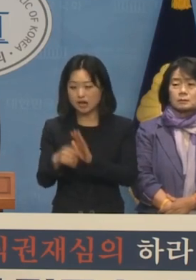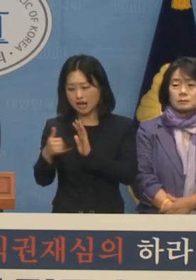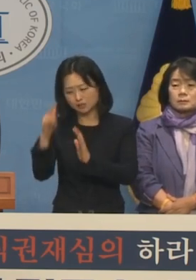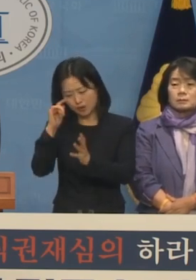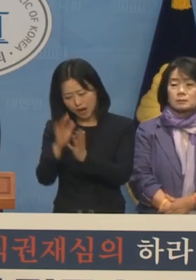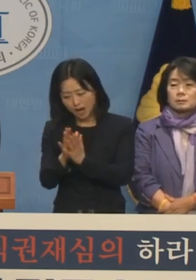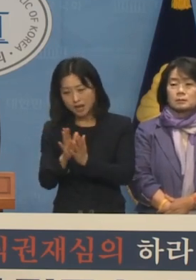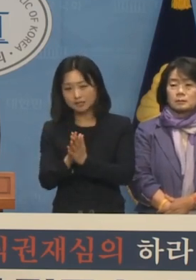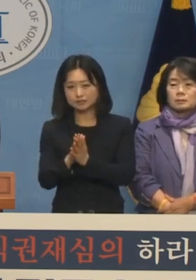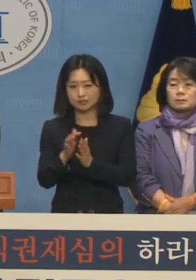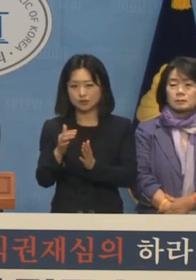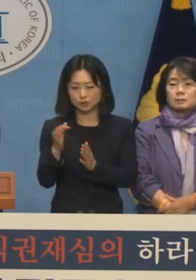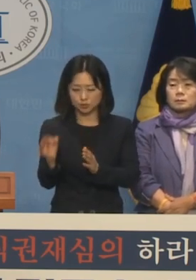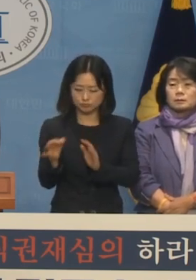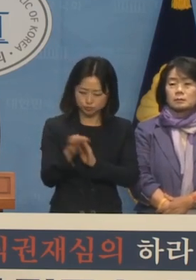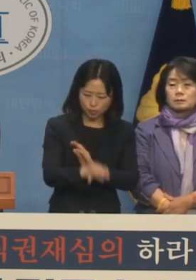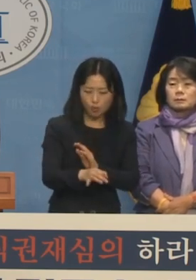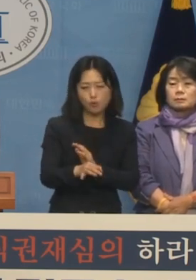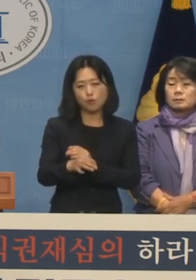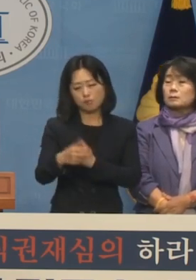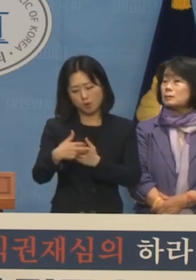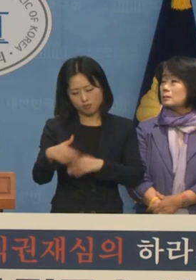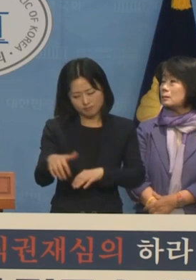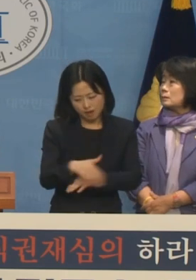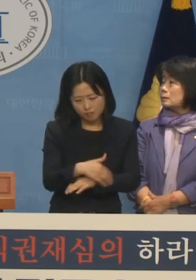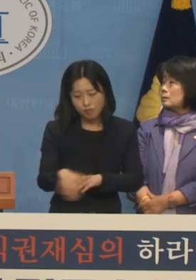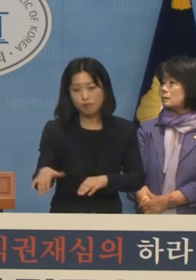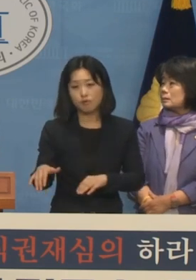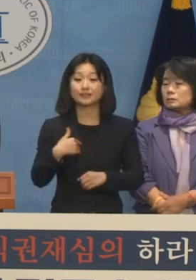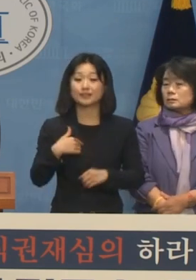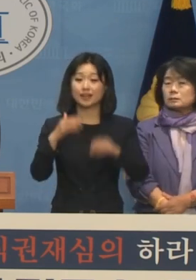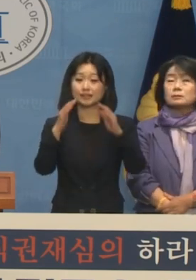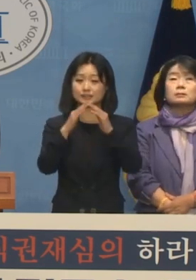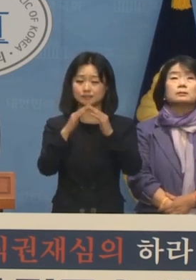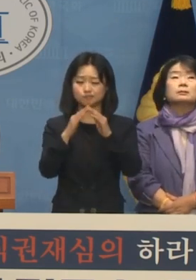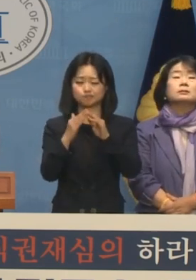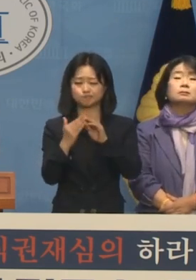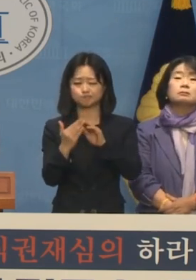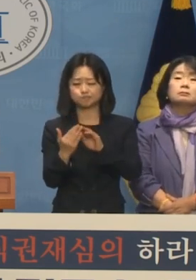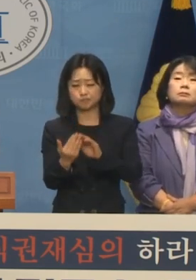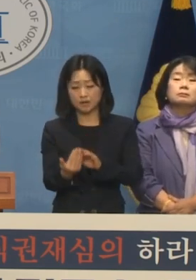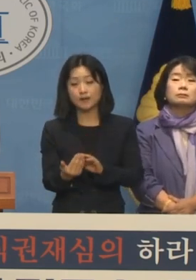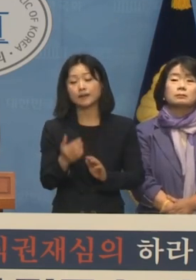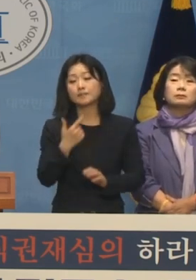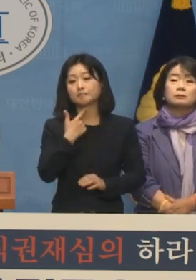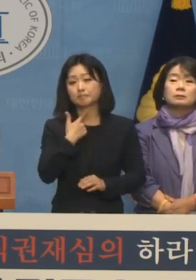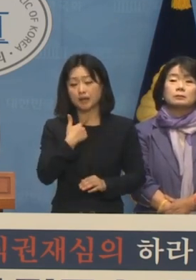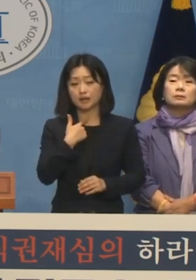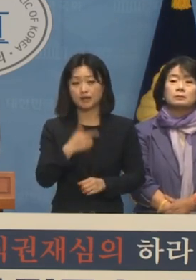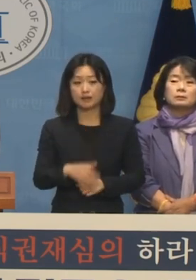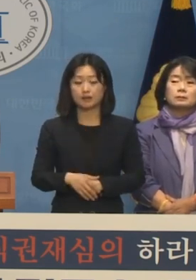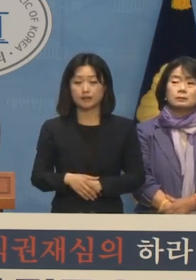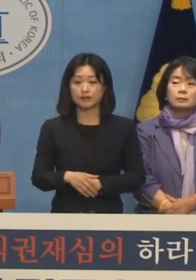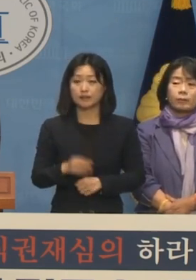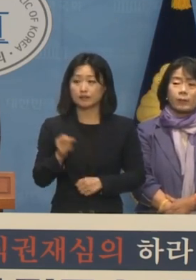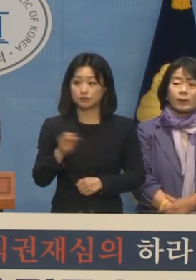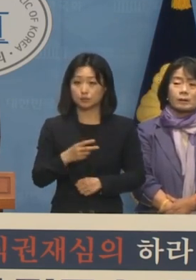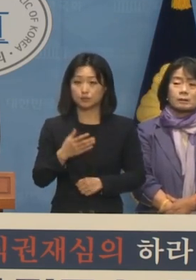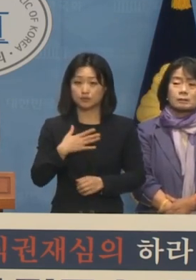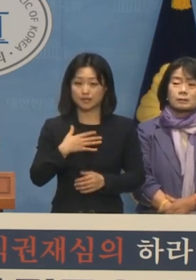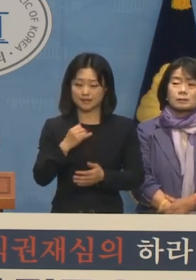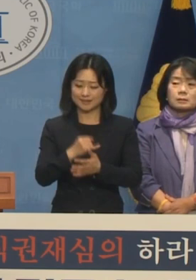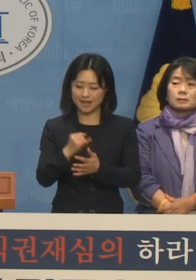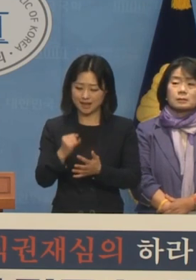나서서 경비를 대었고 그러다 보니까 집안은 힘들었고 그리고 두 딸 남편은 너무 많은 짐을